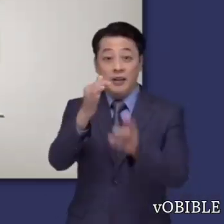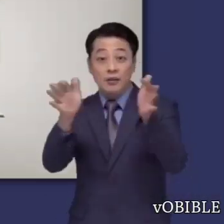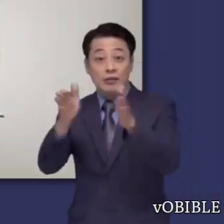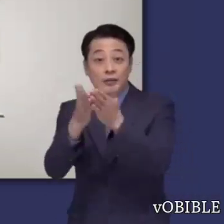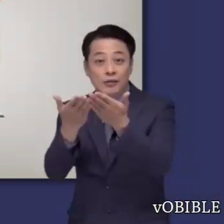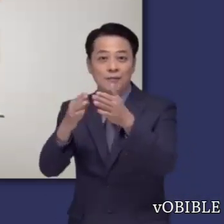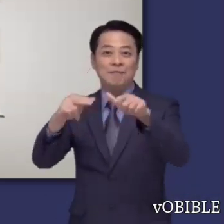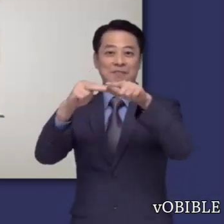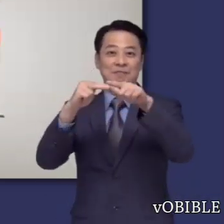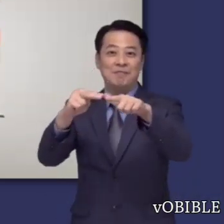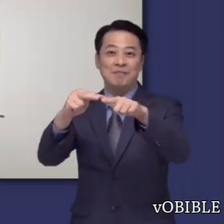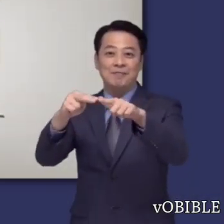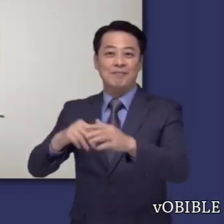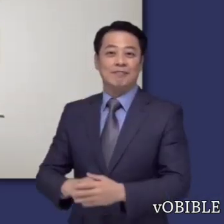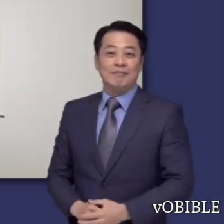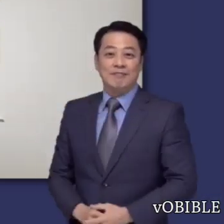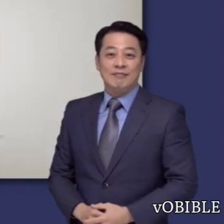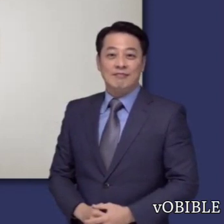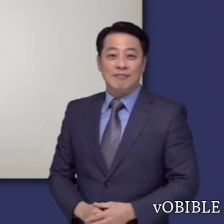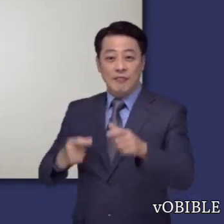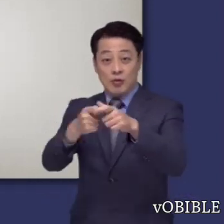提多书简介。